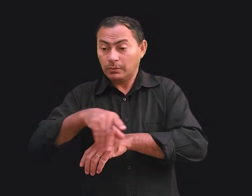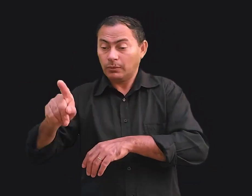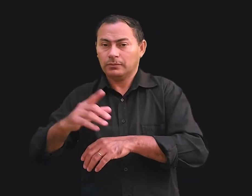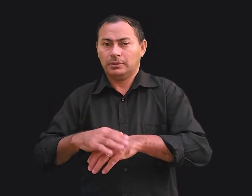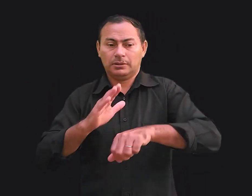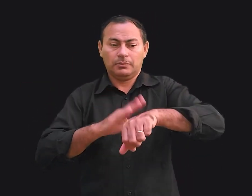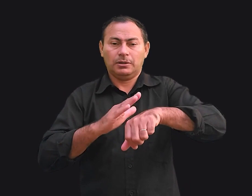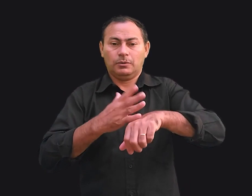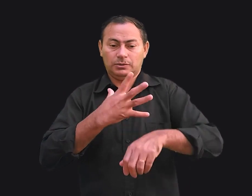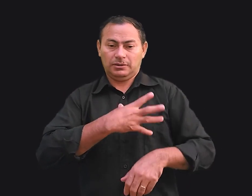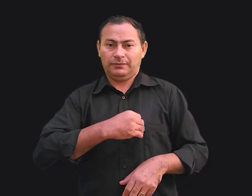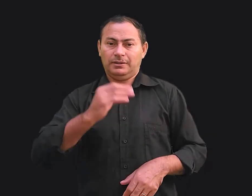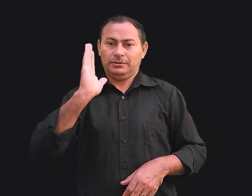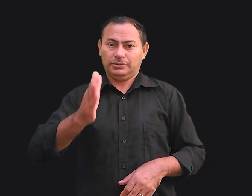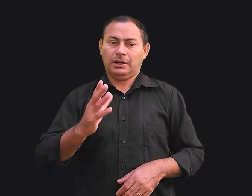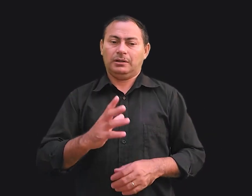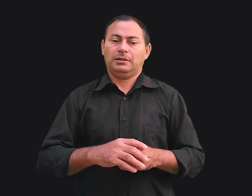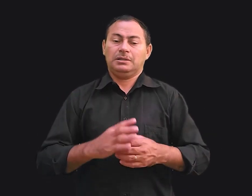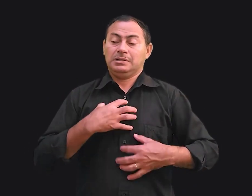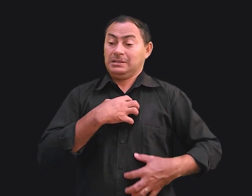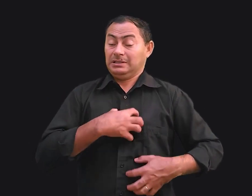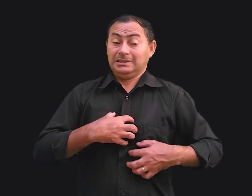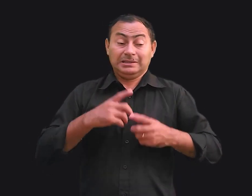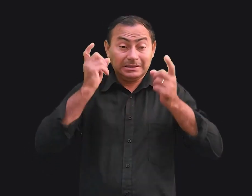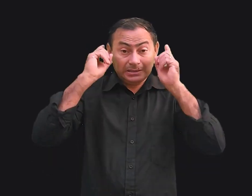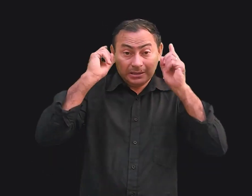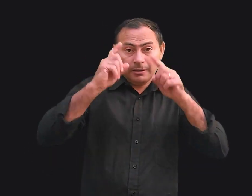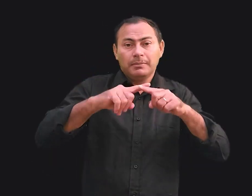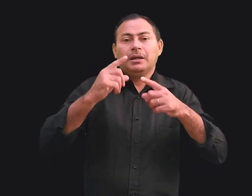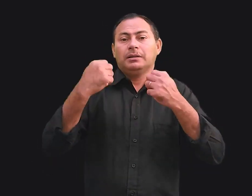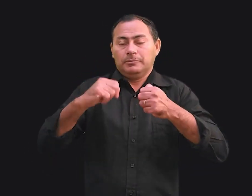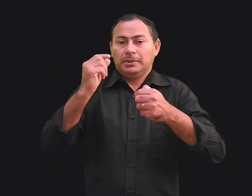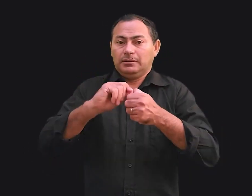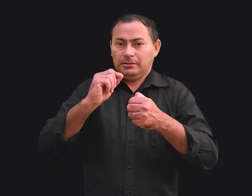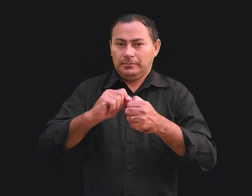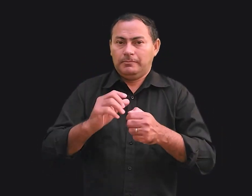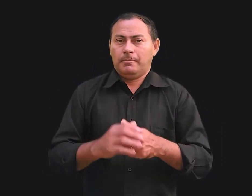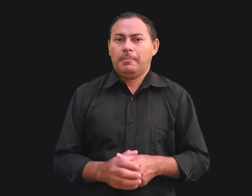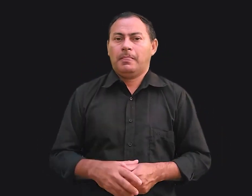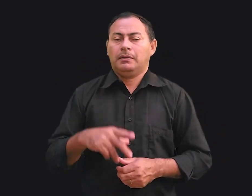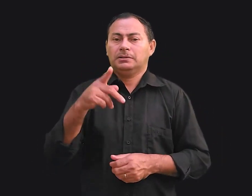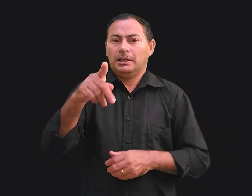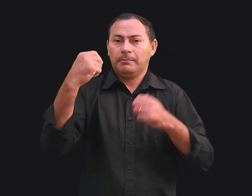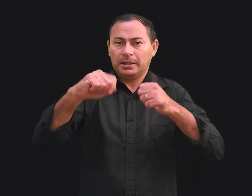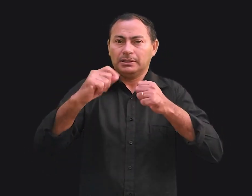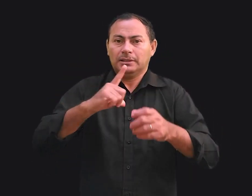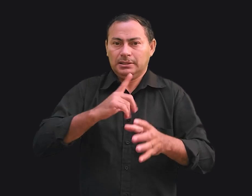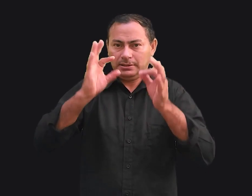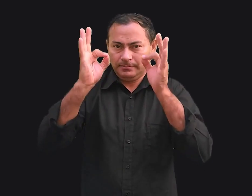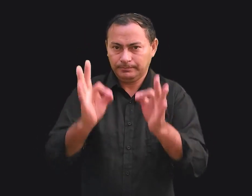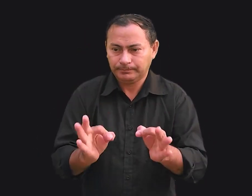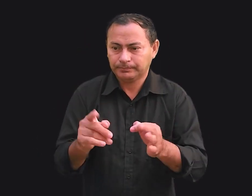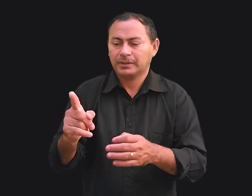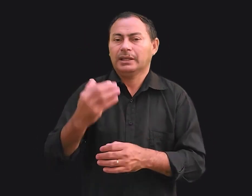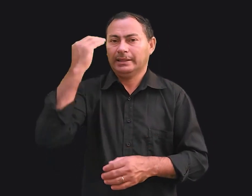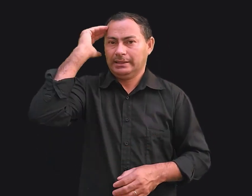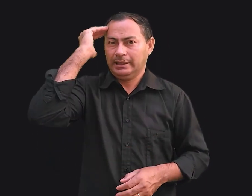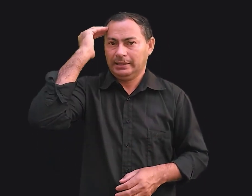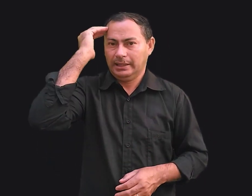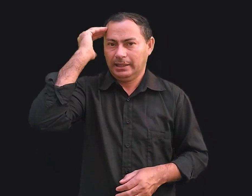A essa altura seu filho já está em agonia, mas é assim que temos que fazer. Você precisa ter certeza que eles entenderam